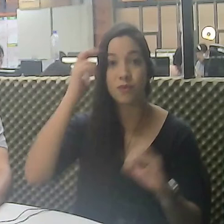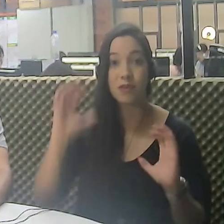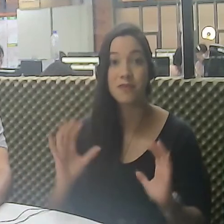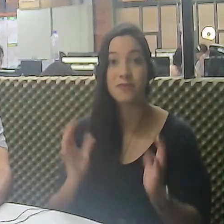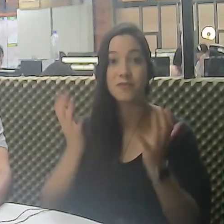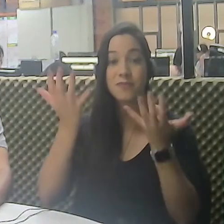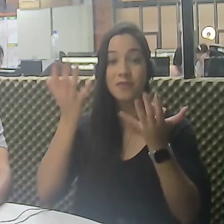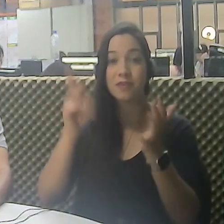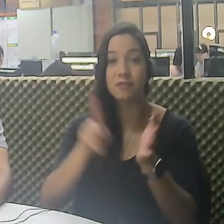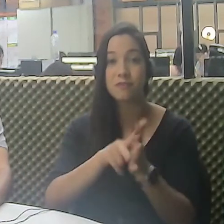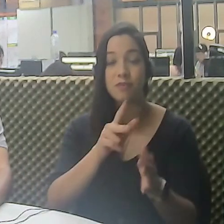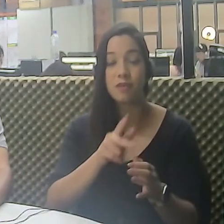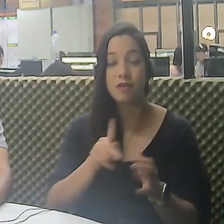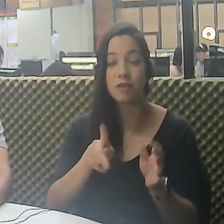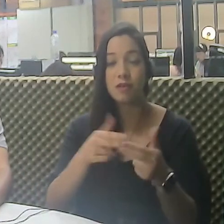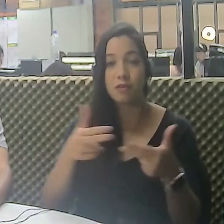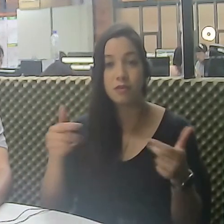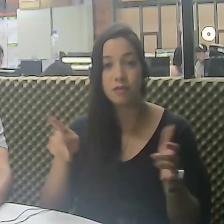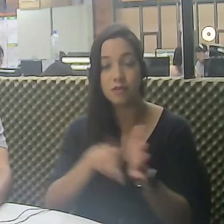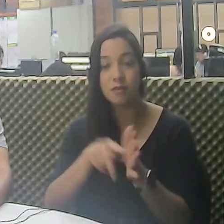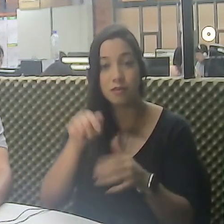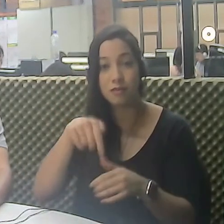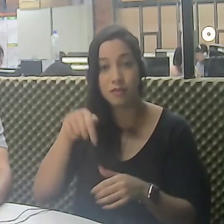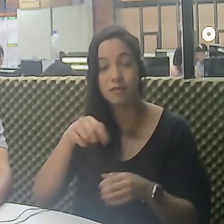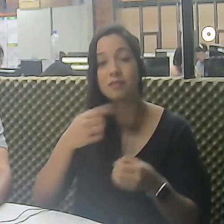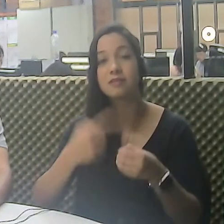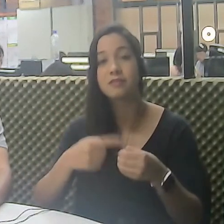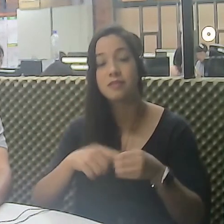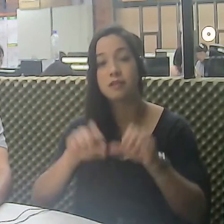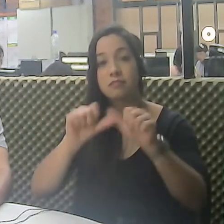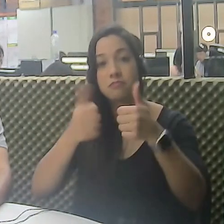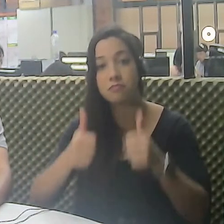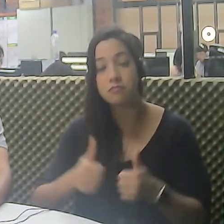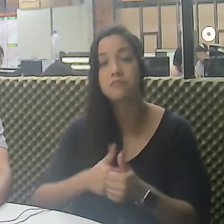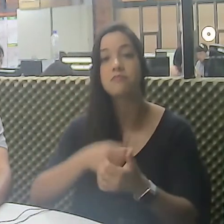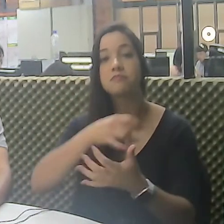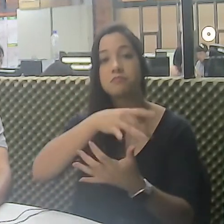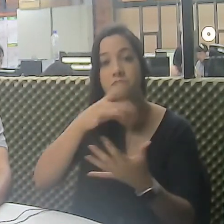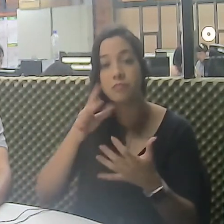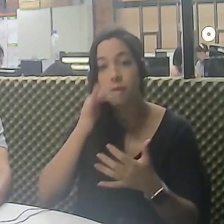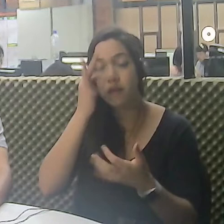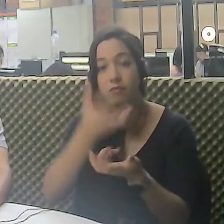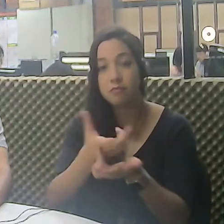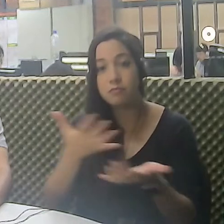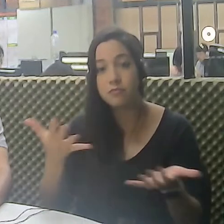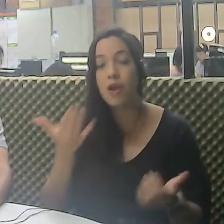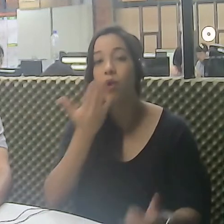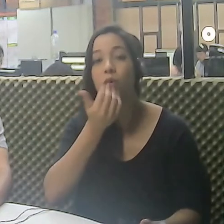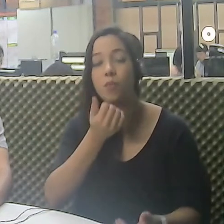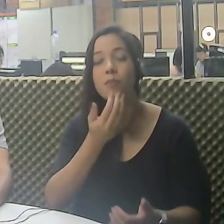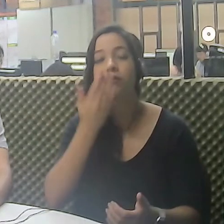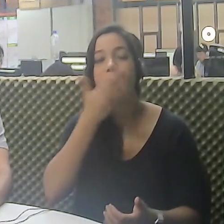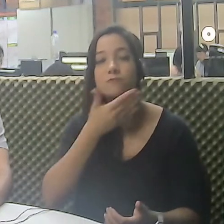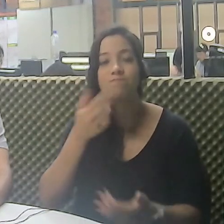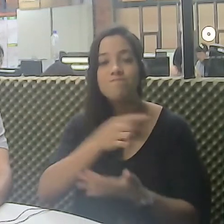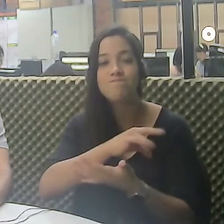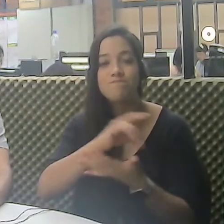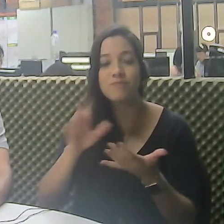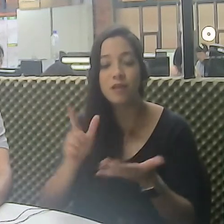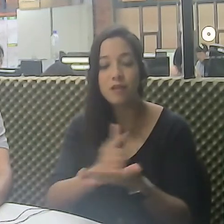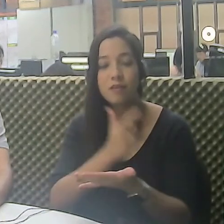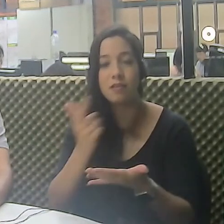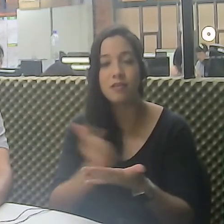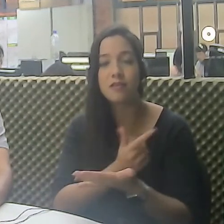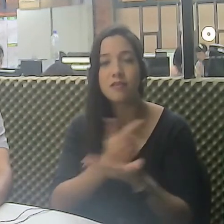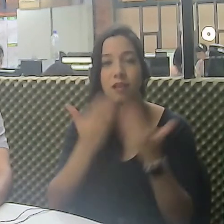produção local, com arte, artesanato, manualidades, jardinagem, delícias gastronômicas, literatura e